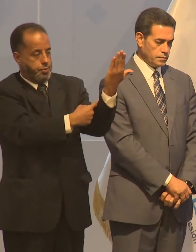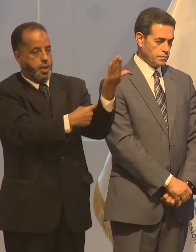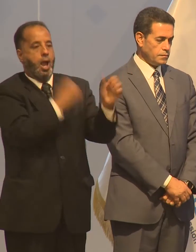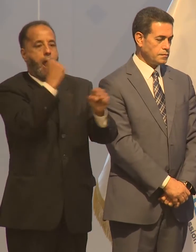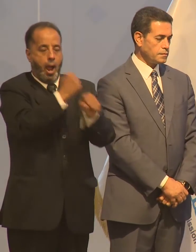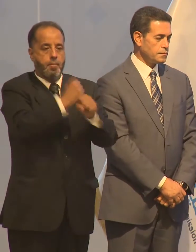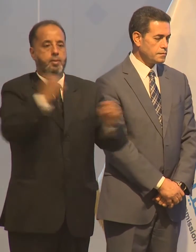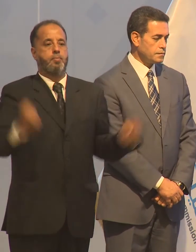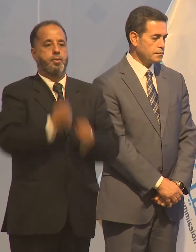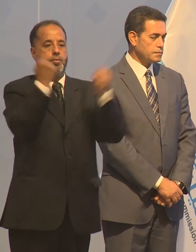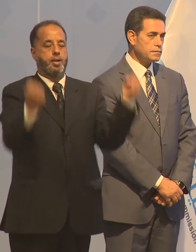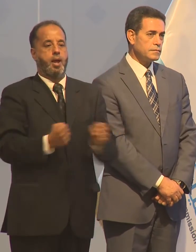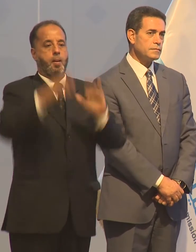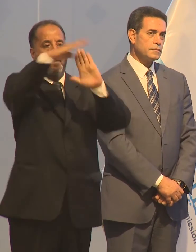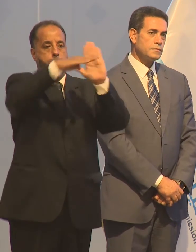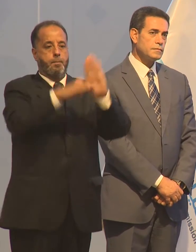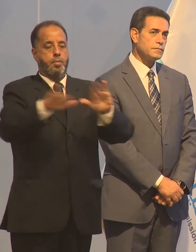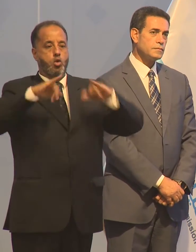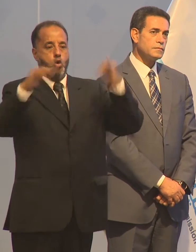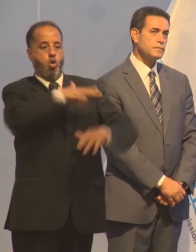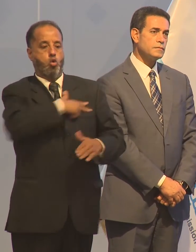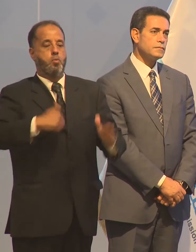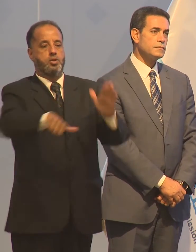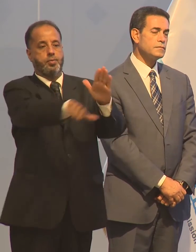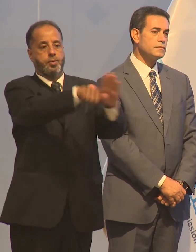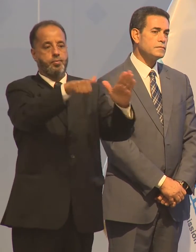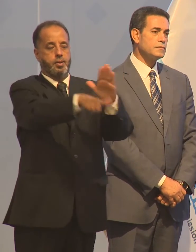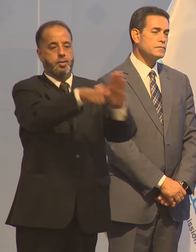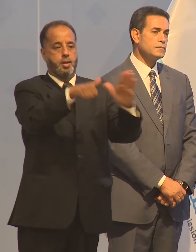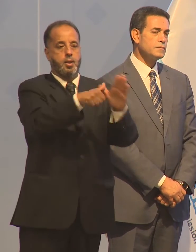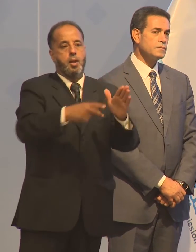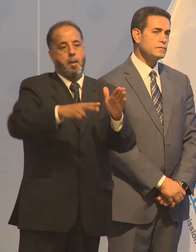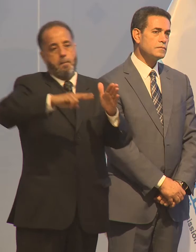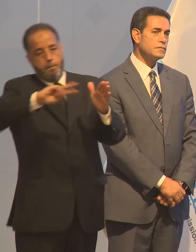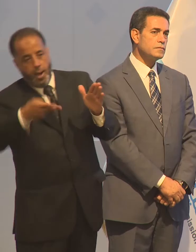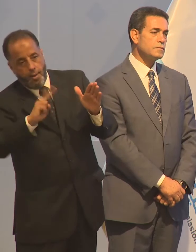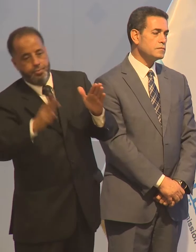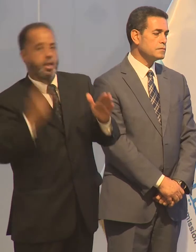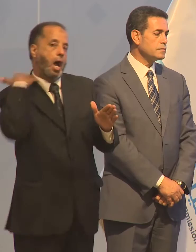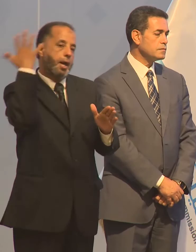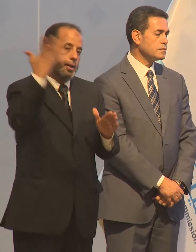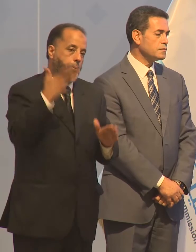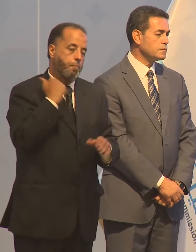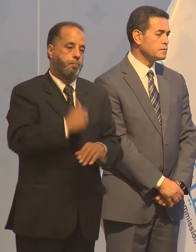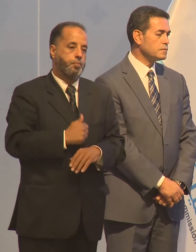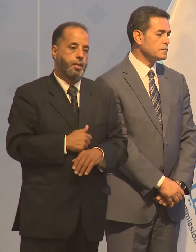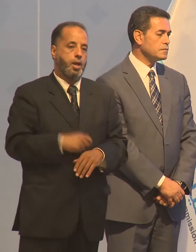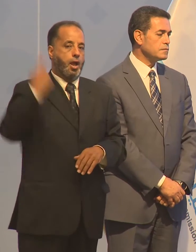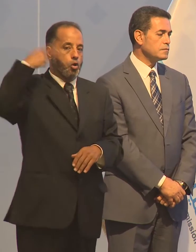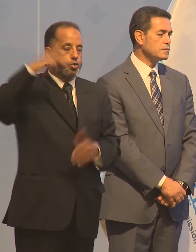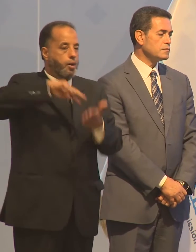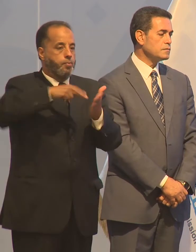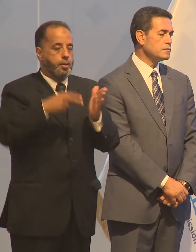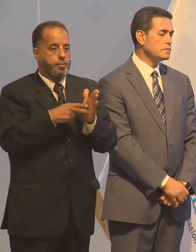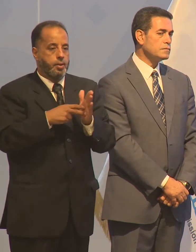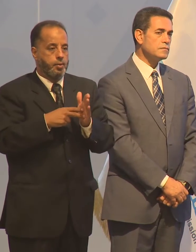النشاطات أو ضمن البرامج اللي تشرف عليها اللجنة الحكومية الجديدة. أنا ممكن نعطيكم بعض الأرقام اللي موجودة في الخطة.